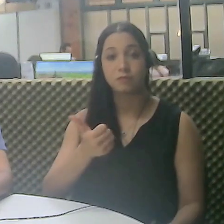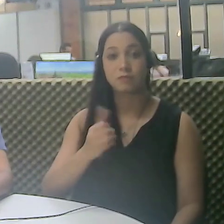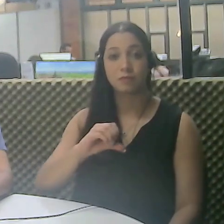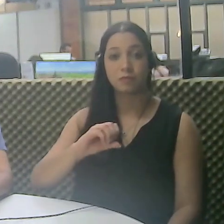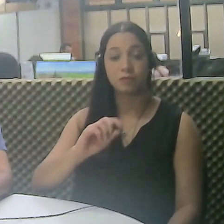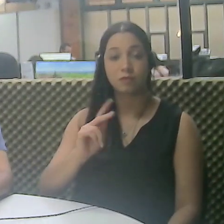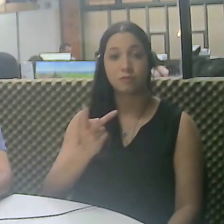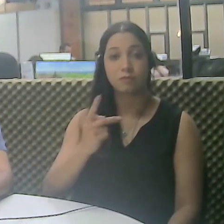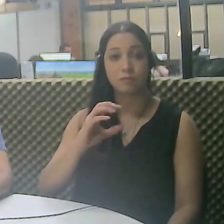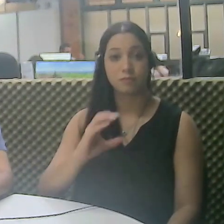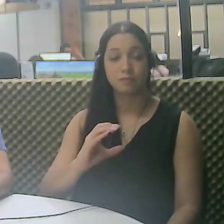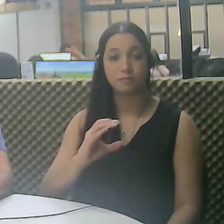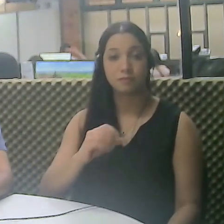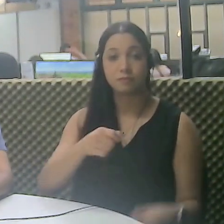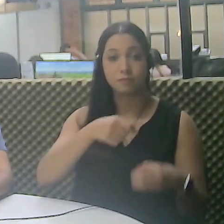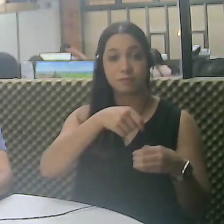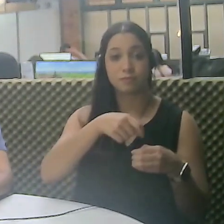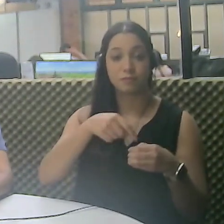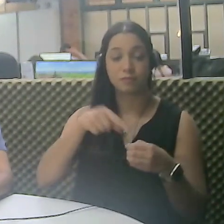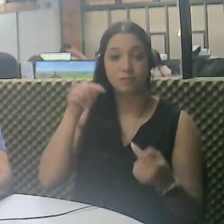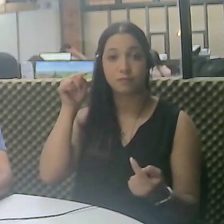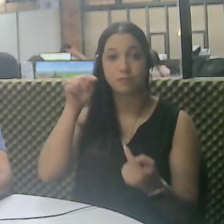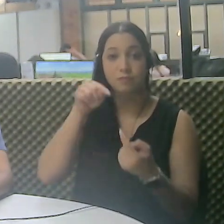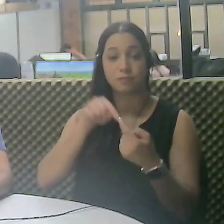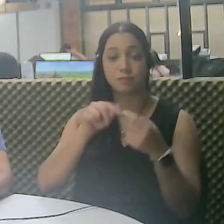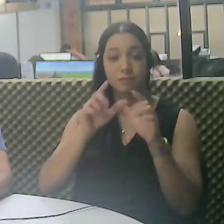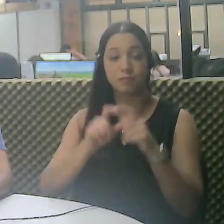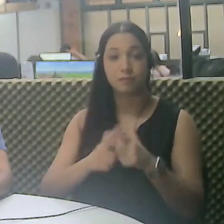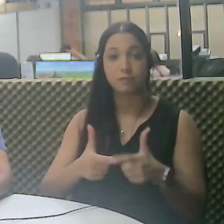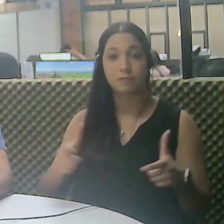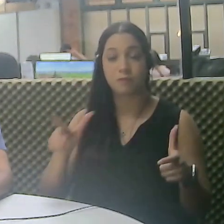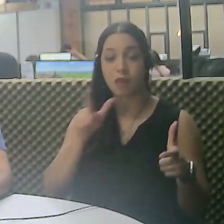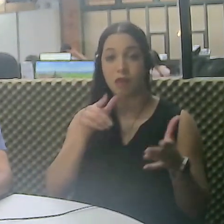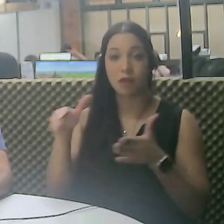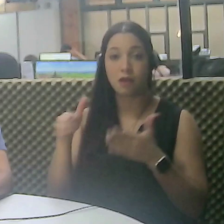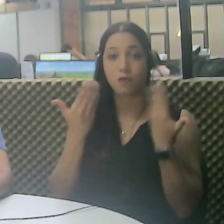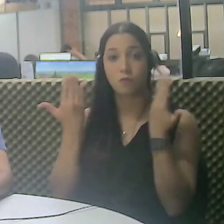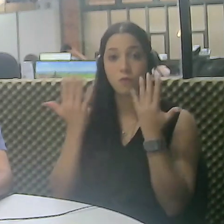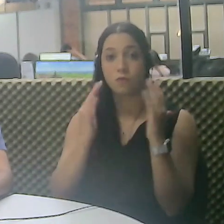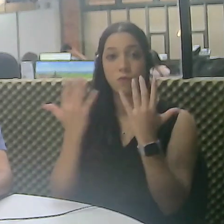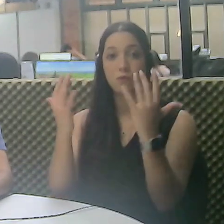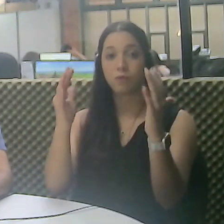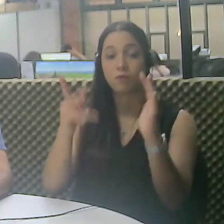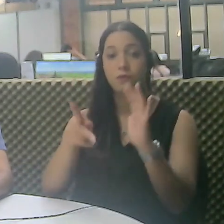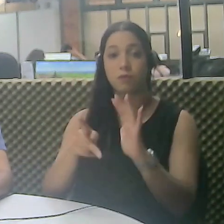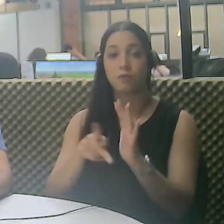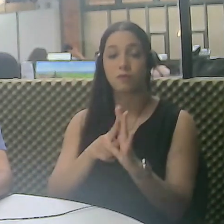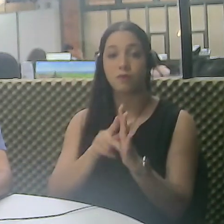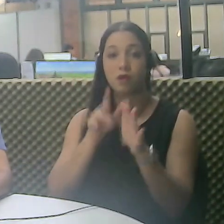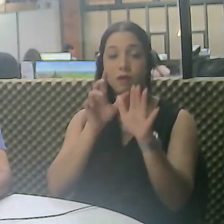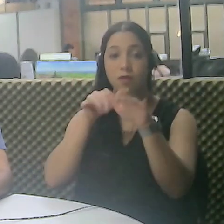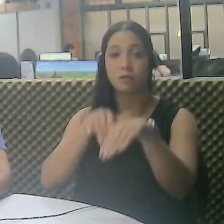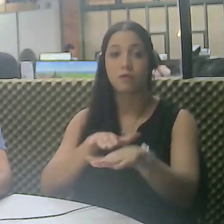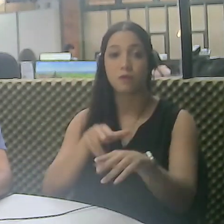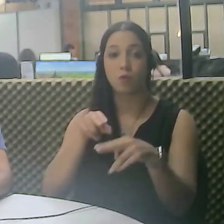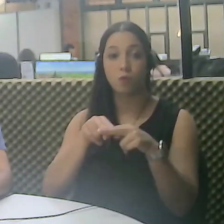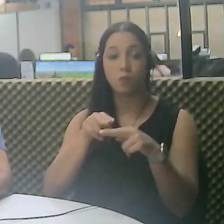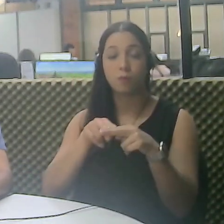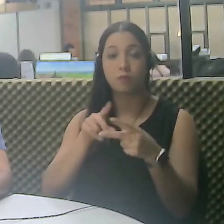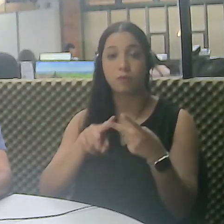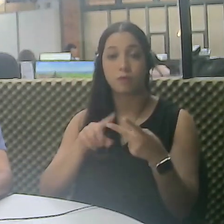19 hectares. O plantio visa ampliar a área de nascentes e de vegetação às margens das bacias dos rios